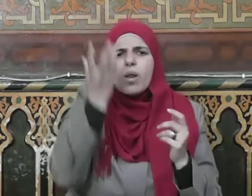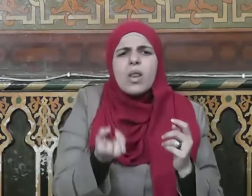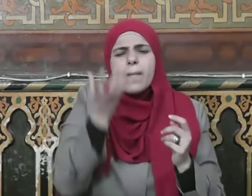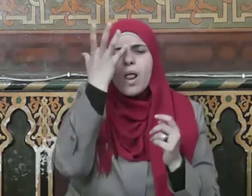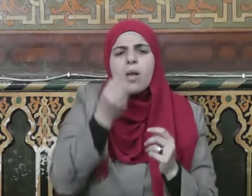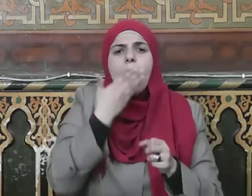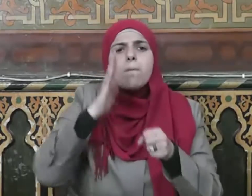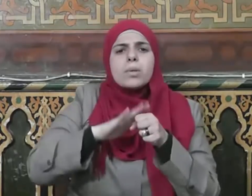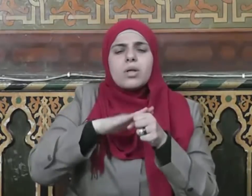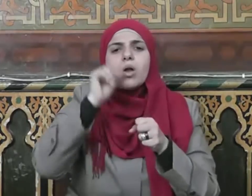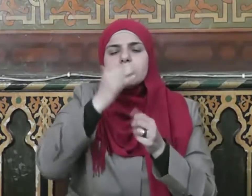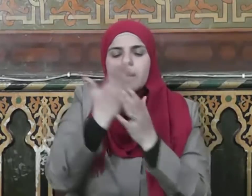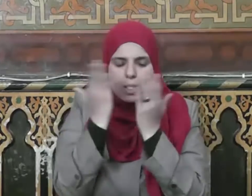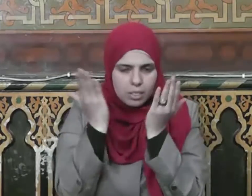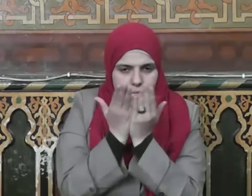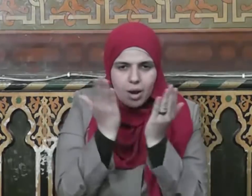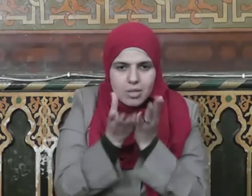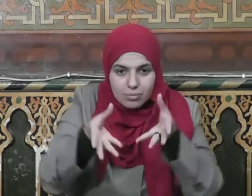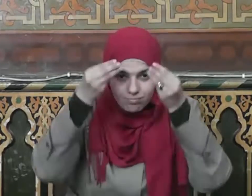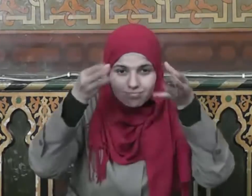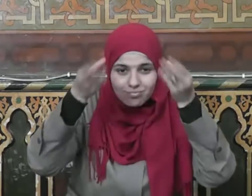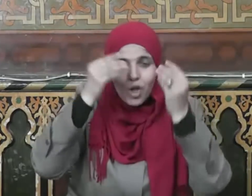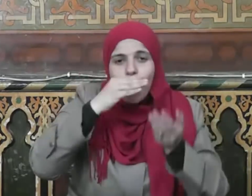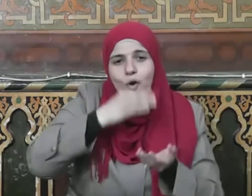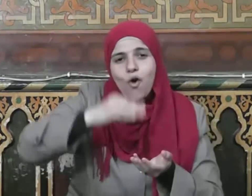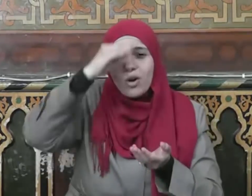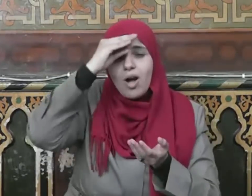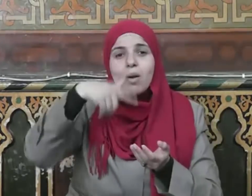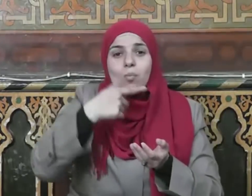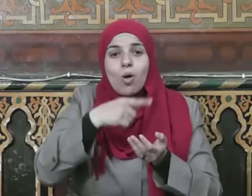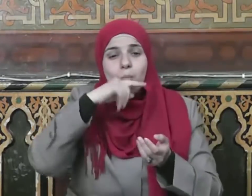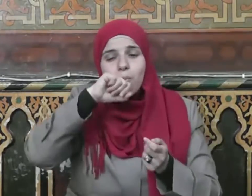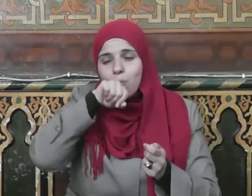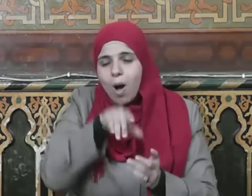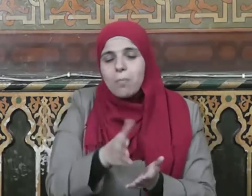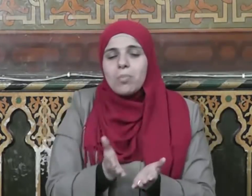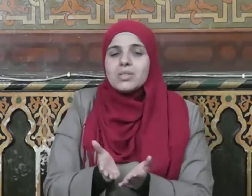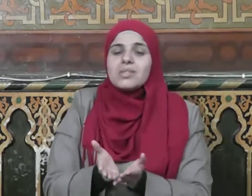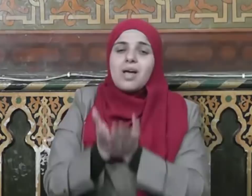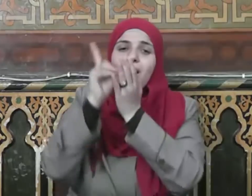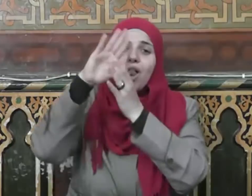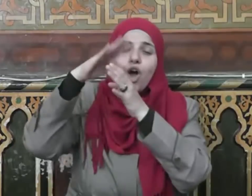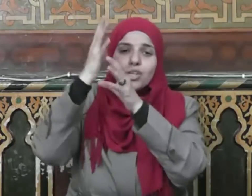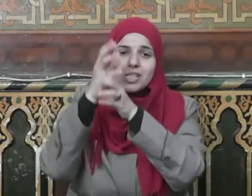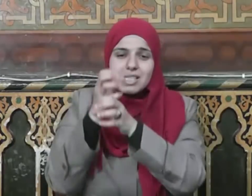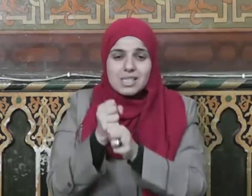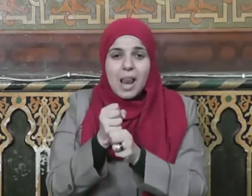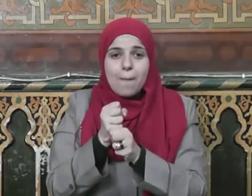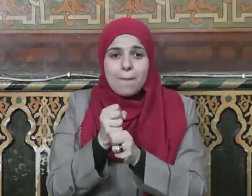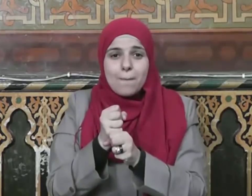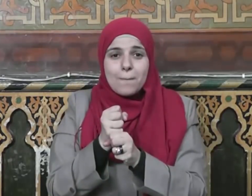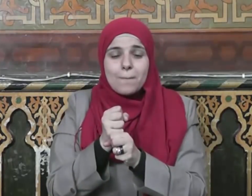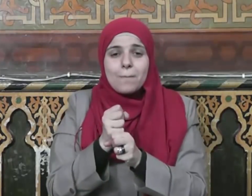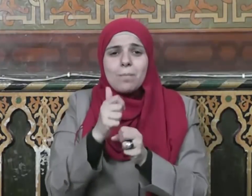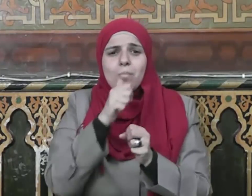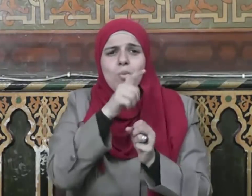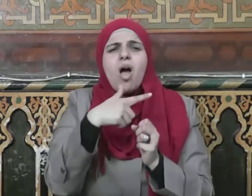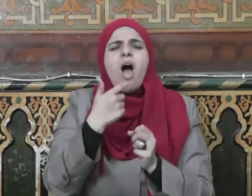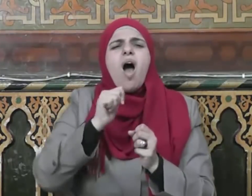رمضان فيدارسه القرآن، فلرسول الله صلى الله عليه وسلم أجود بالخير